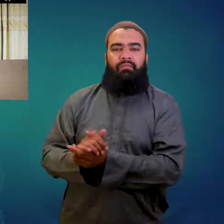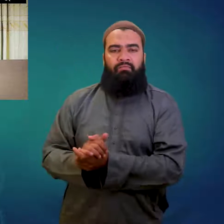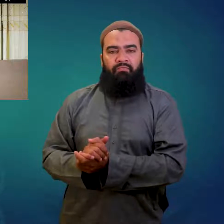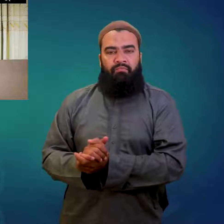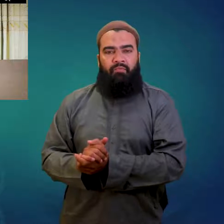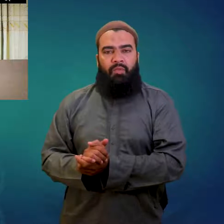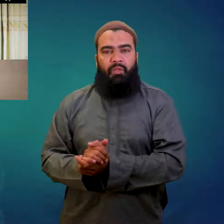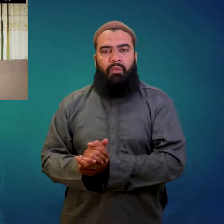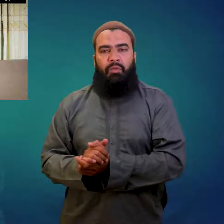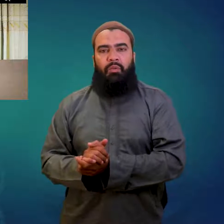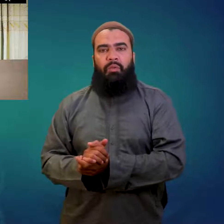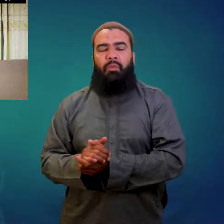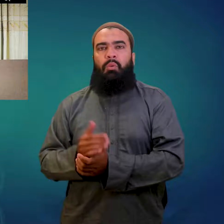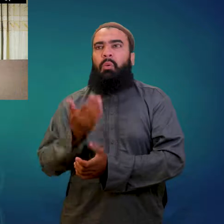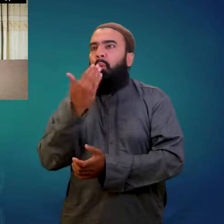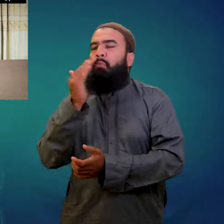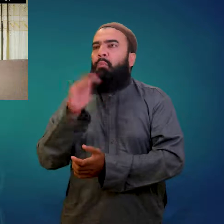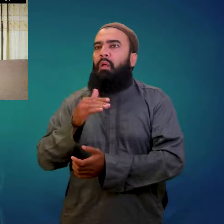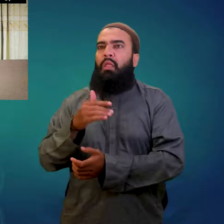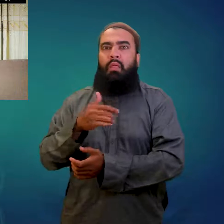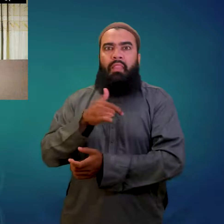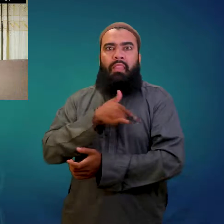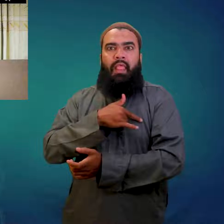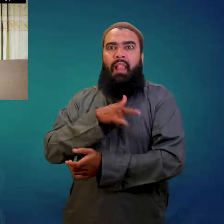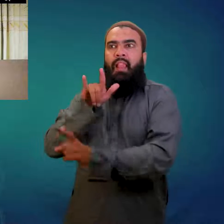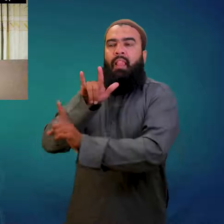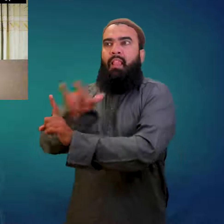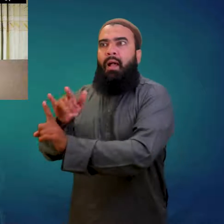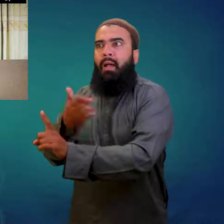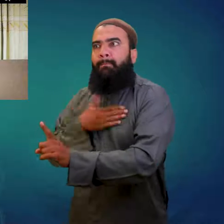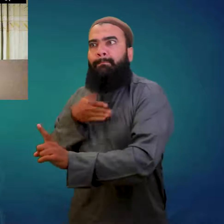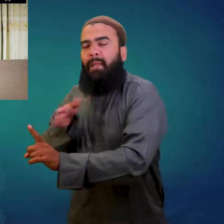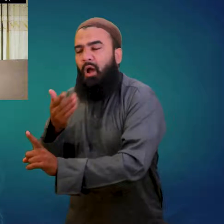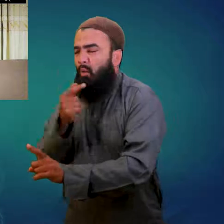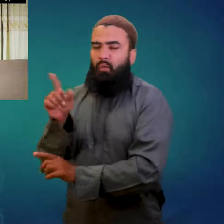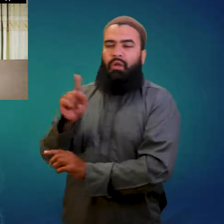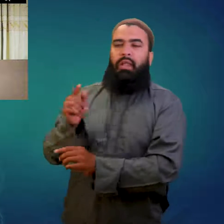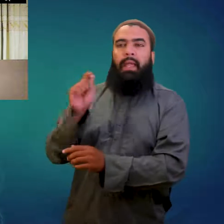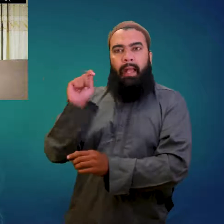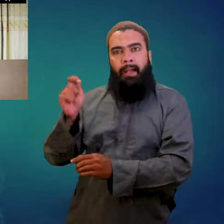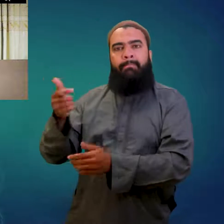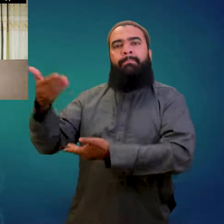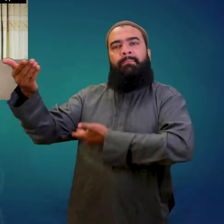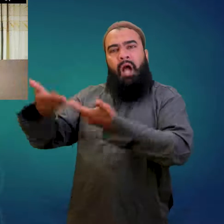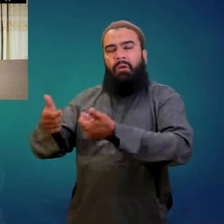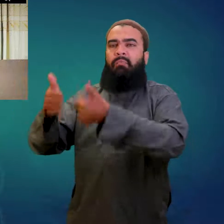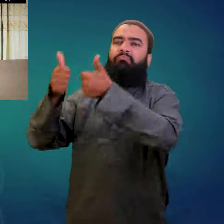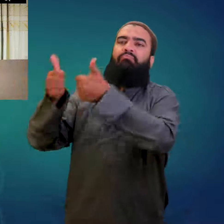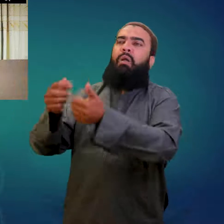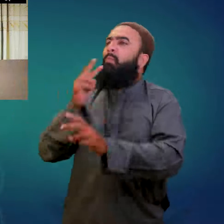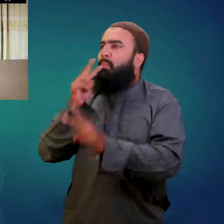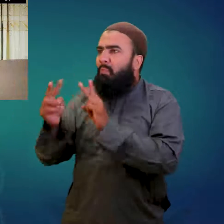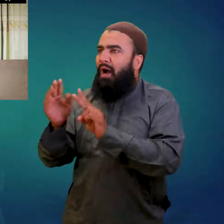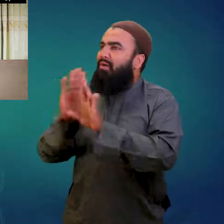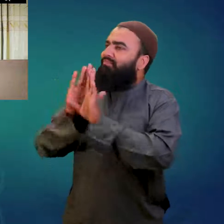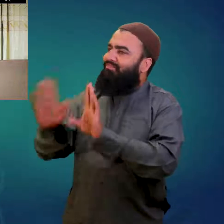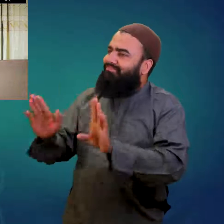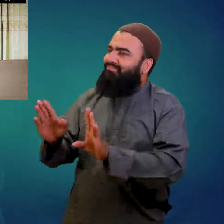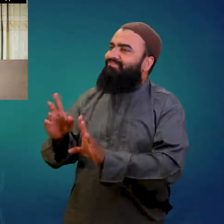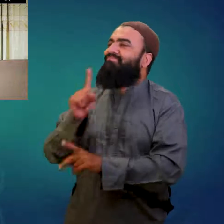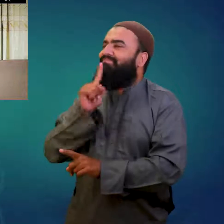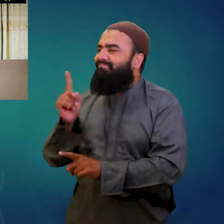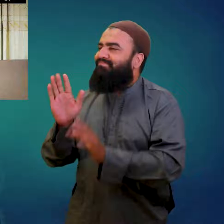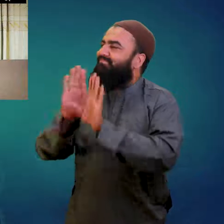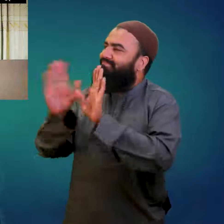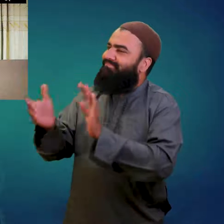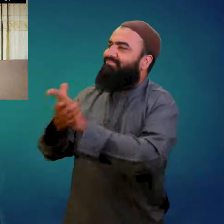کرنا، یہ سب دوستی کے مفہوم میں، قلبی دوستی کے مفہوم میں داخل نہیں۔ یہ سارے عمل اور اعمال کفار کے